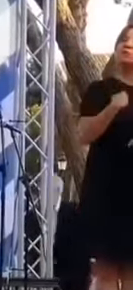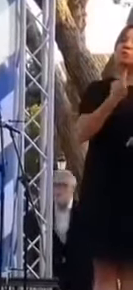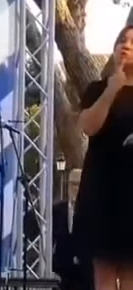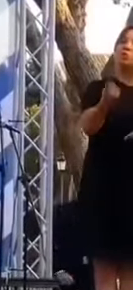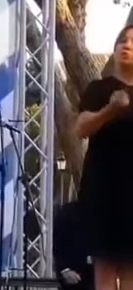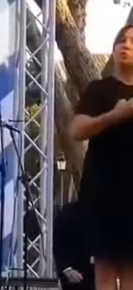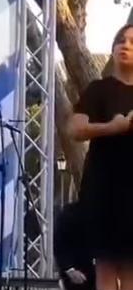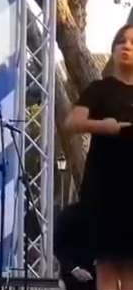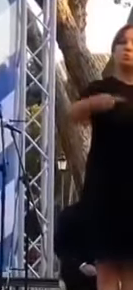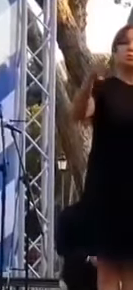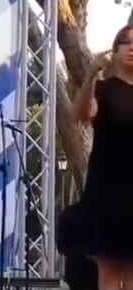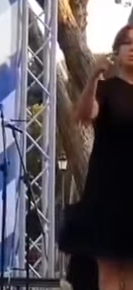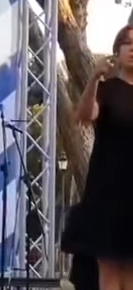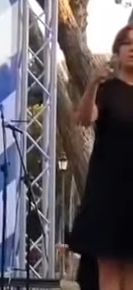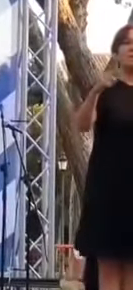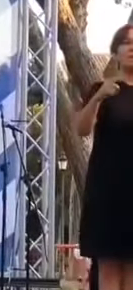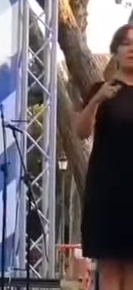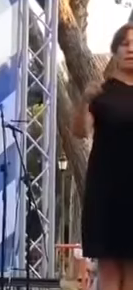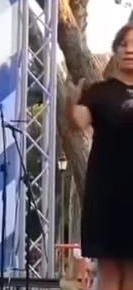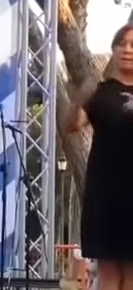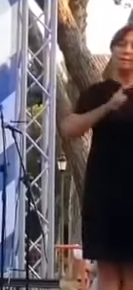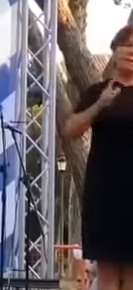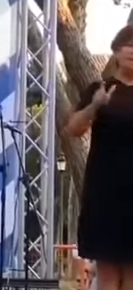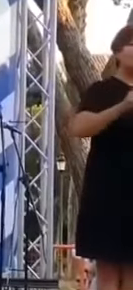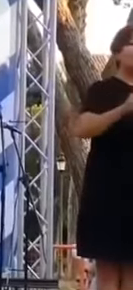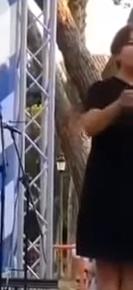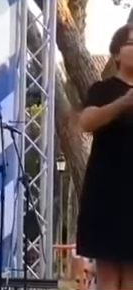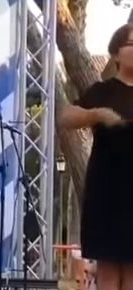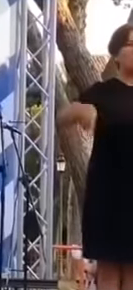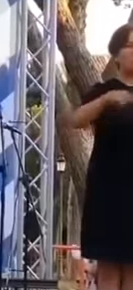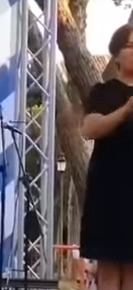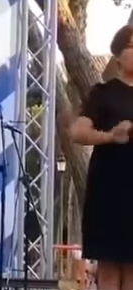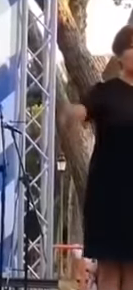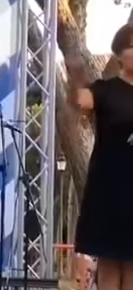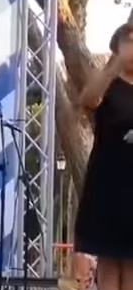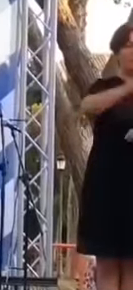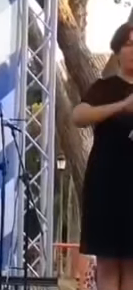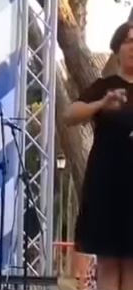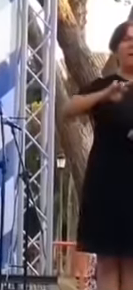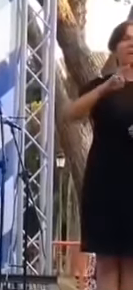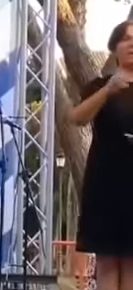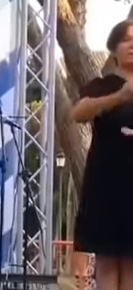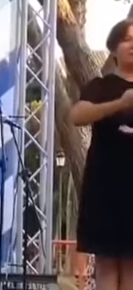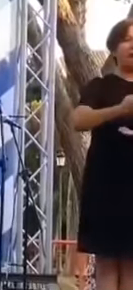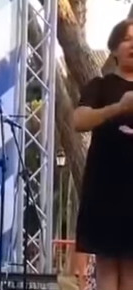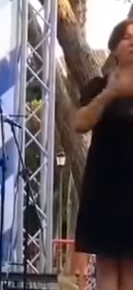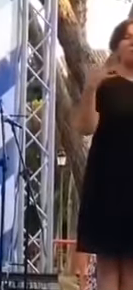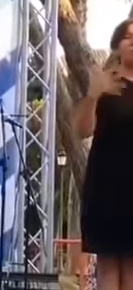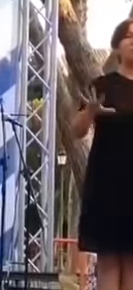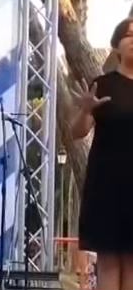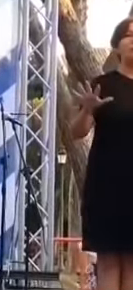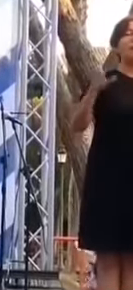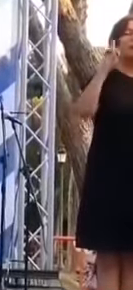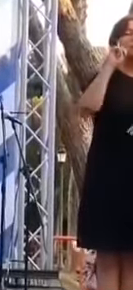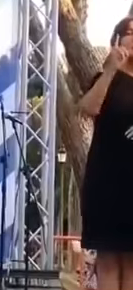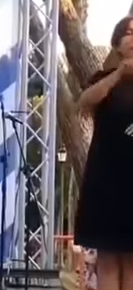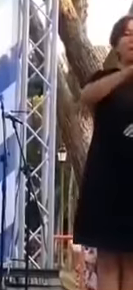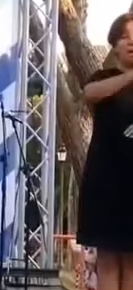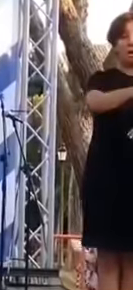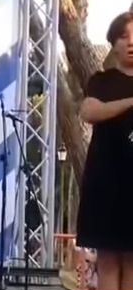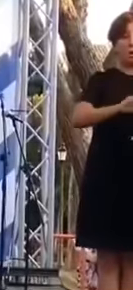detto durante le trattative del Consiglio europeo sul Recovery Fund, beh, se